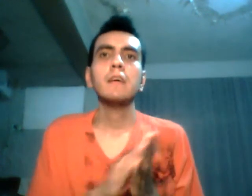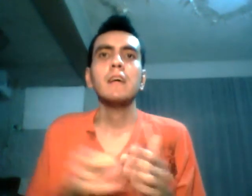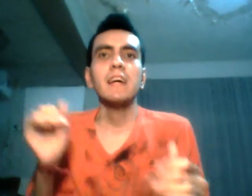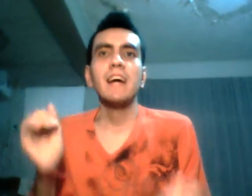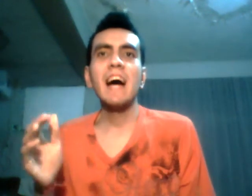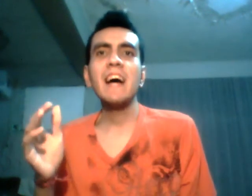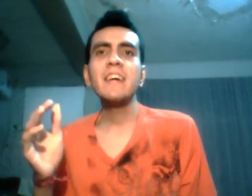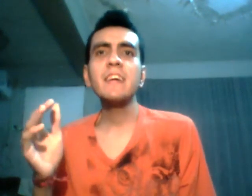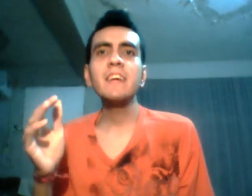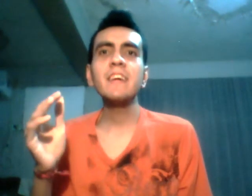Ay,